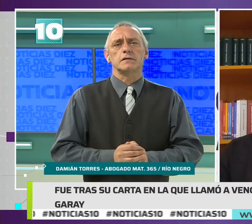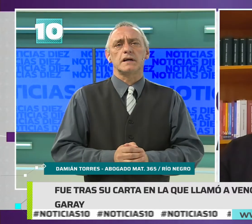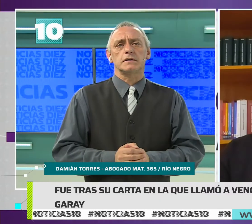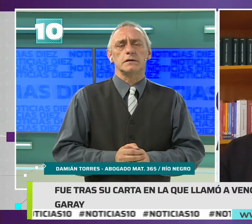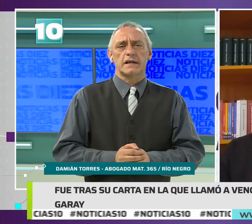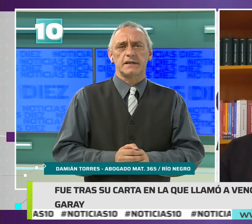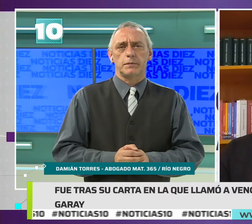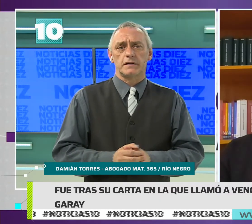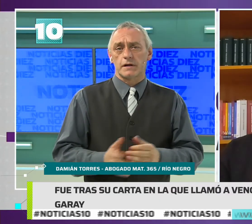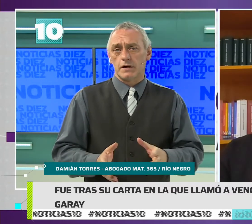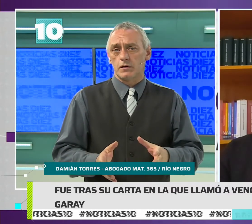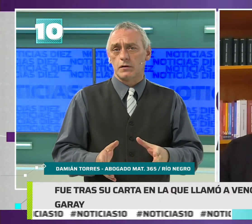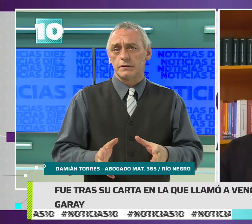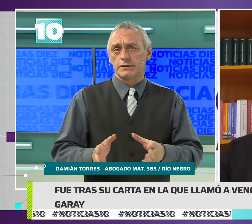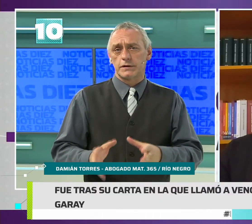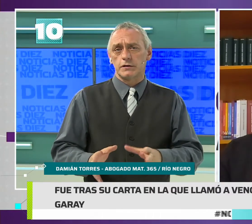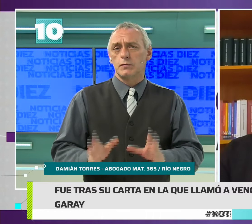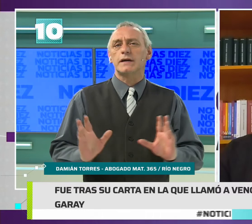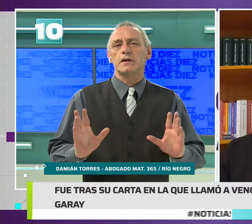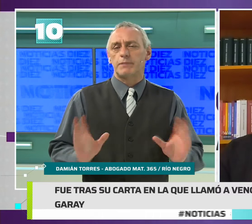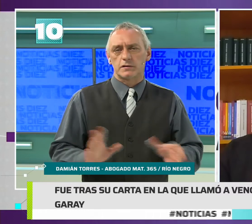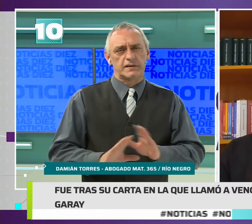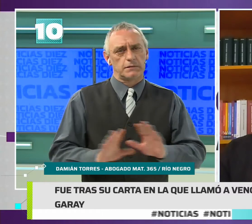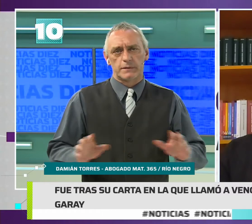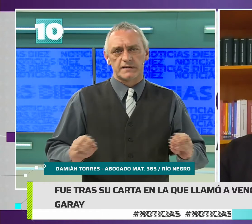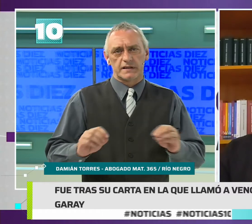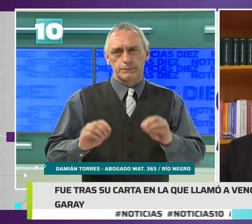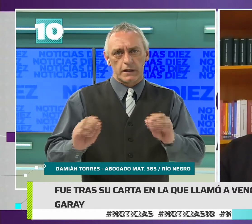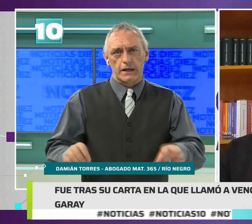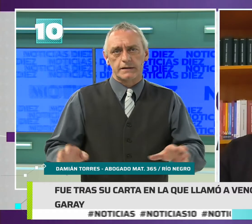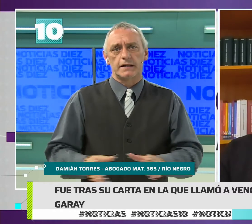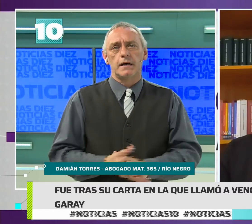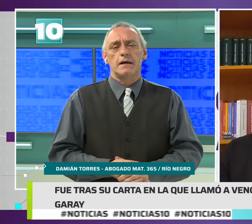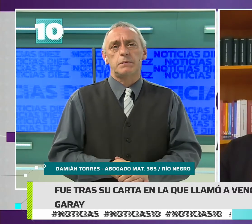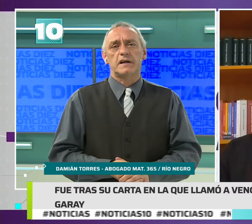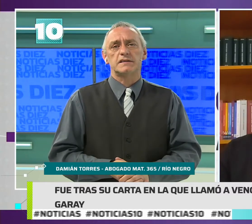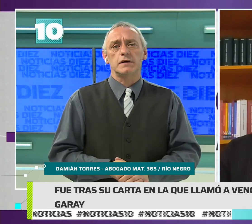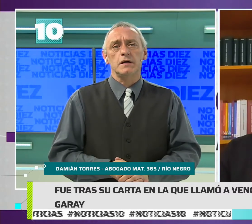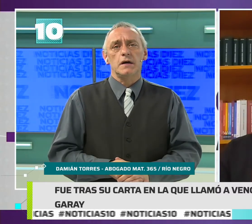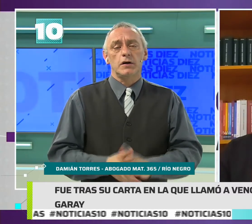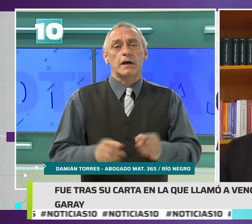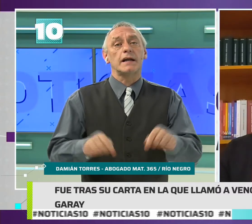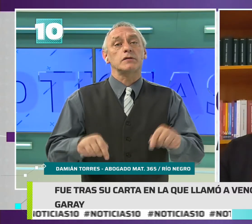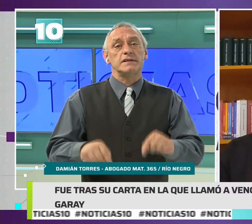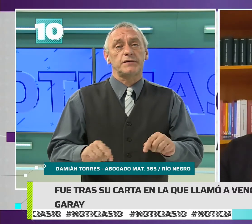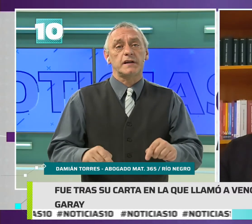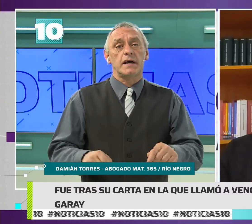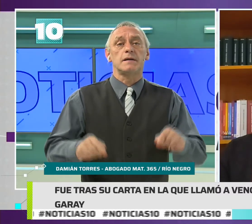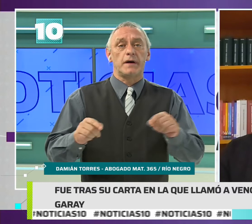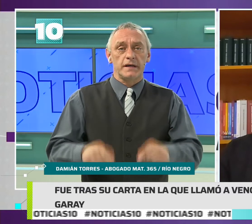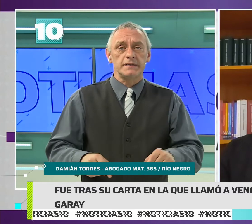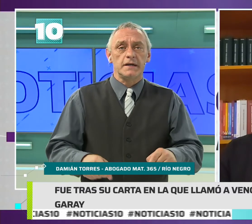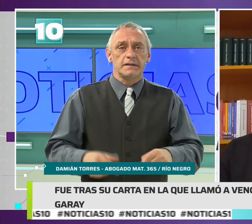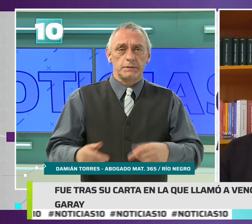por el contacto, gracias por el trabajo, sobre todo buscando la paz social, me parece que por acá está la explicación, y ojalá la justicia federal